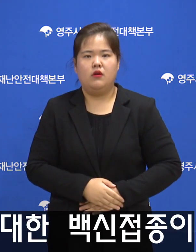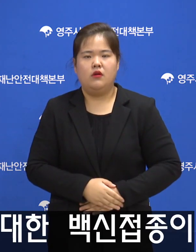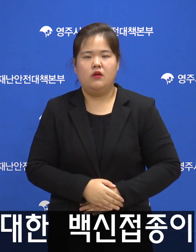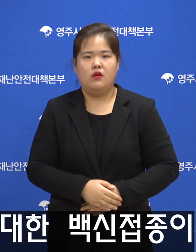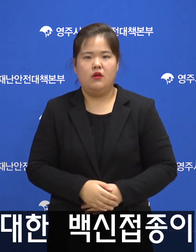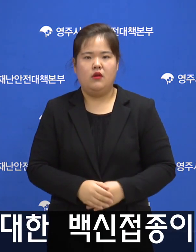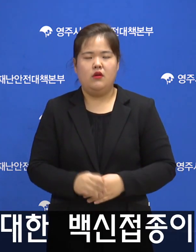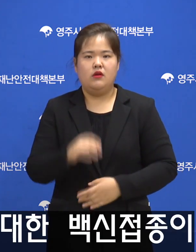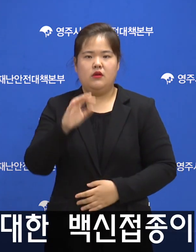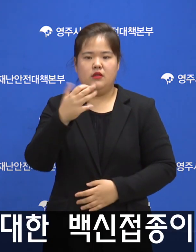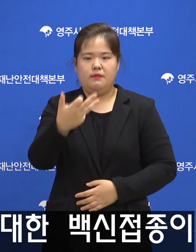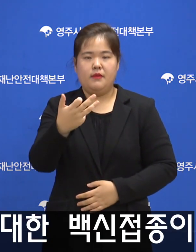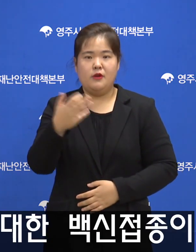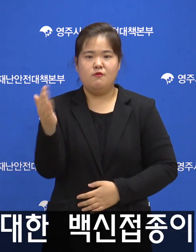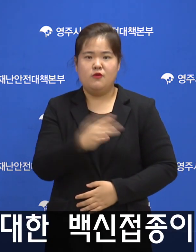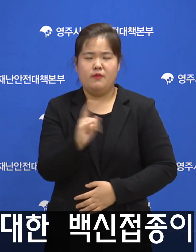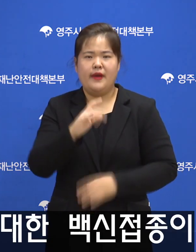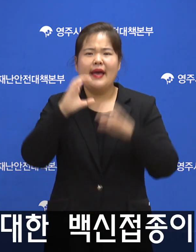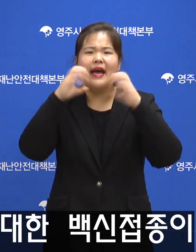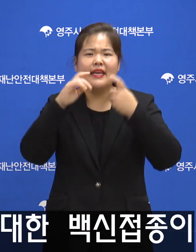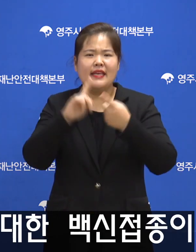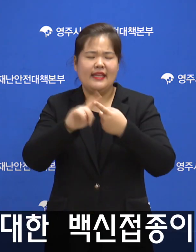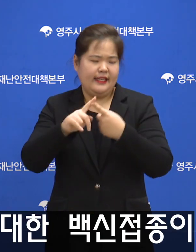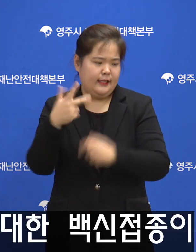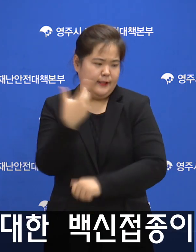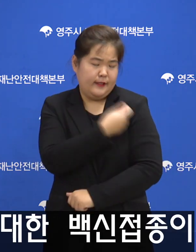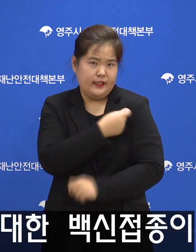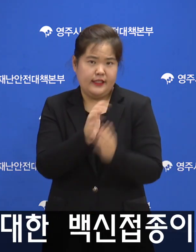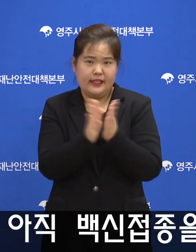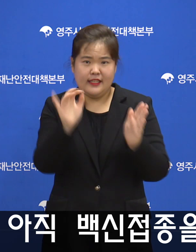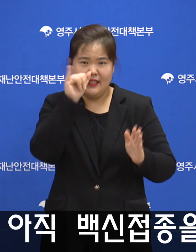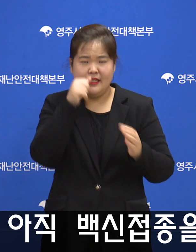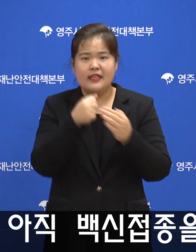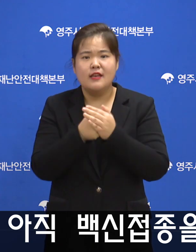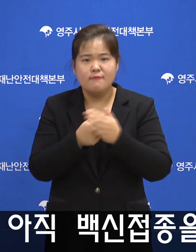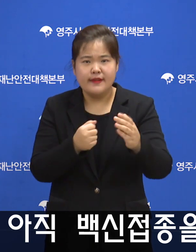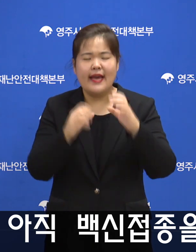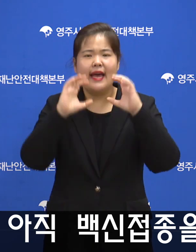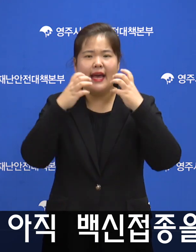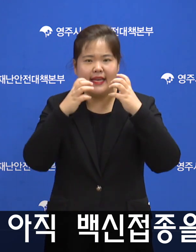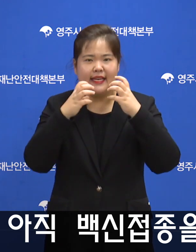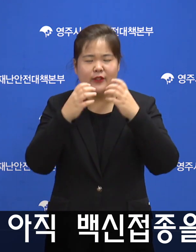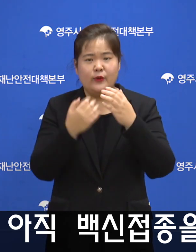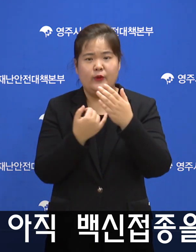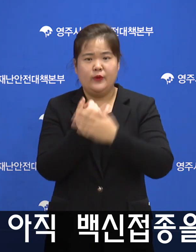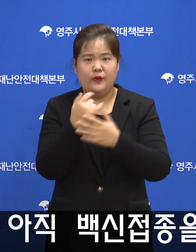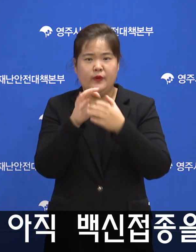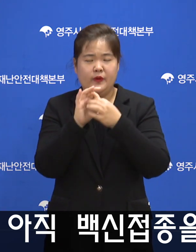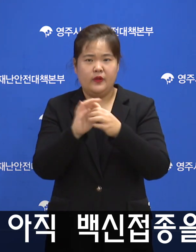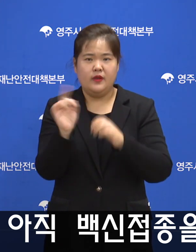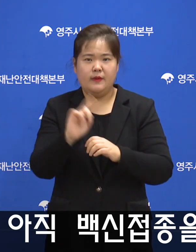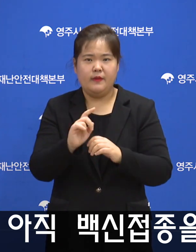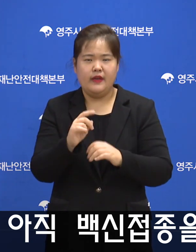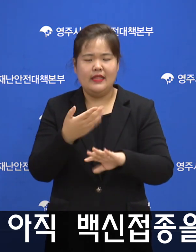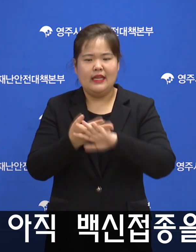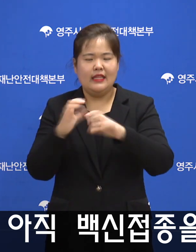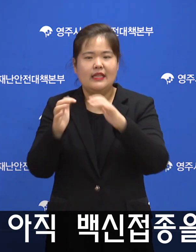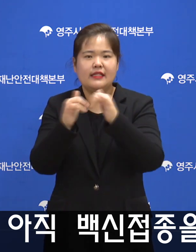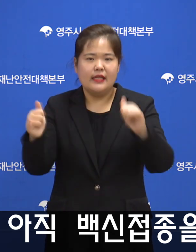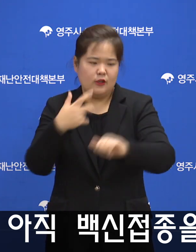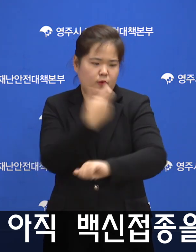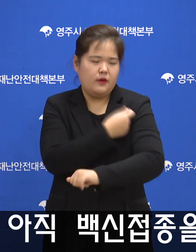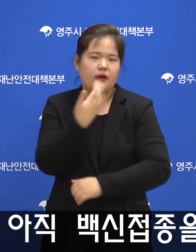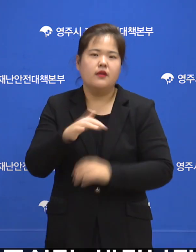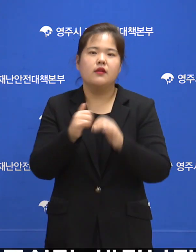18일부터 아동청소년에 대한 백신 접종이 시작되었으니 아동청소년과 외국인 등 아직 백신 접종을 하지